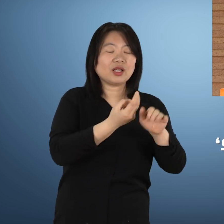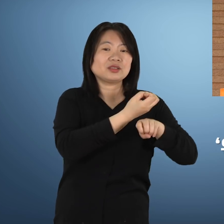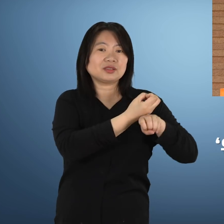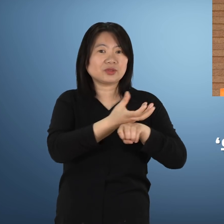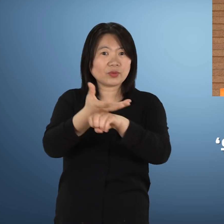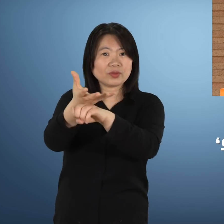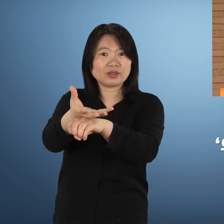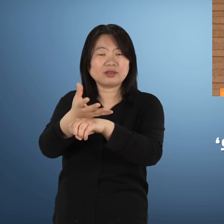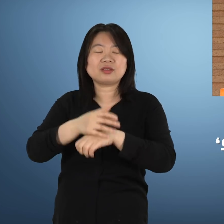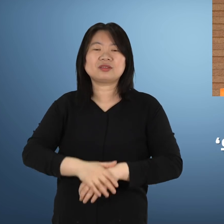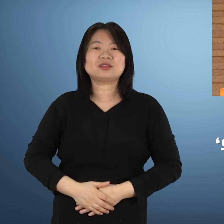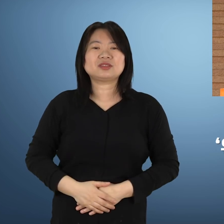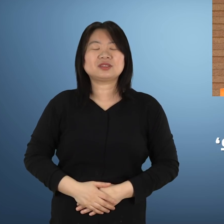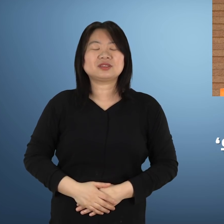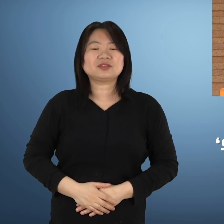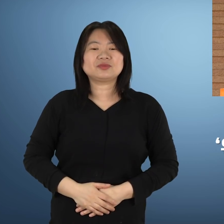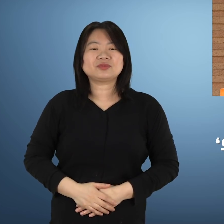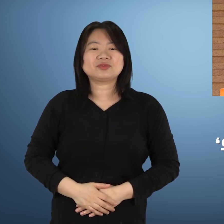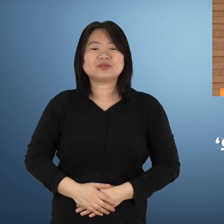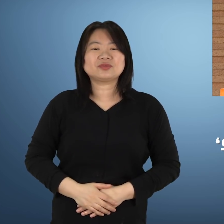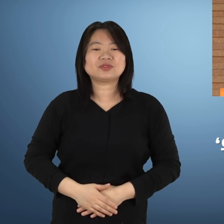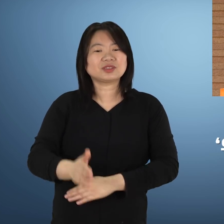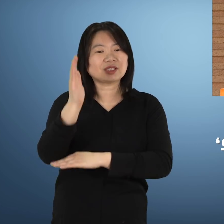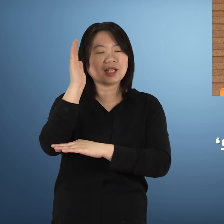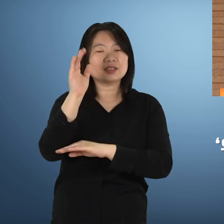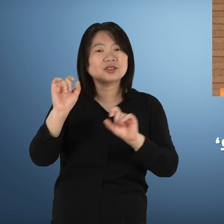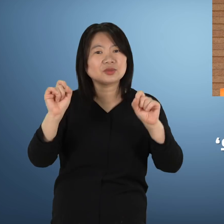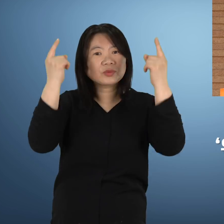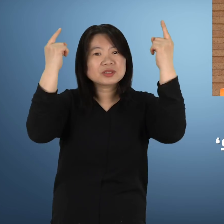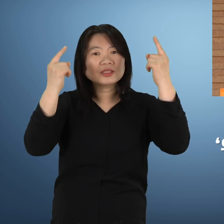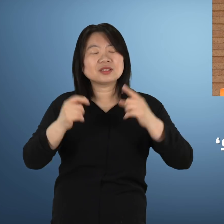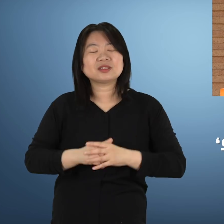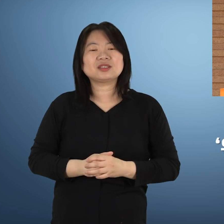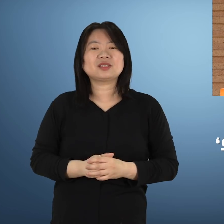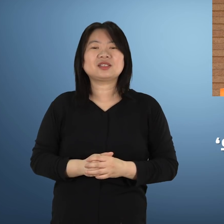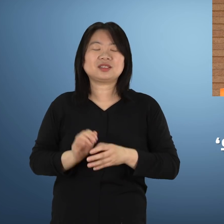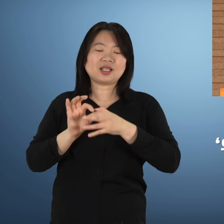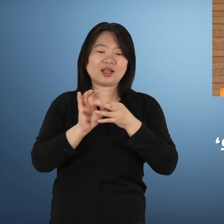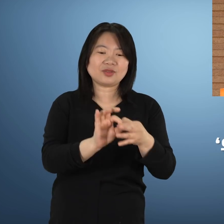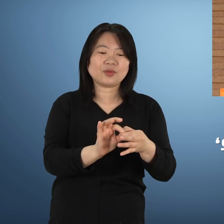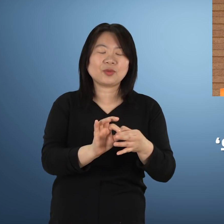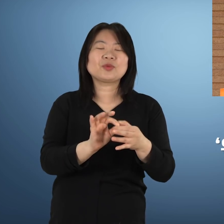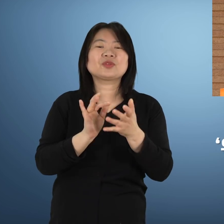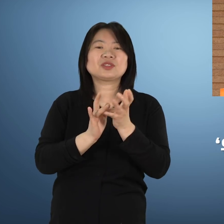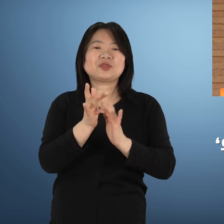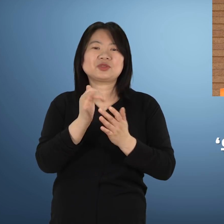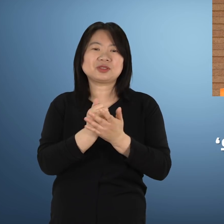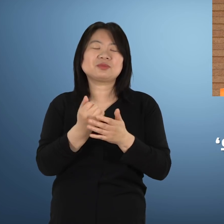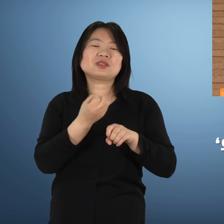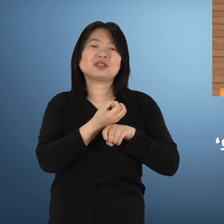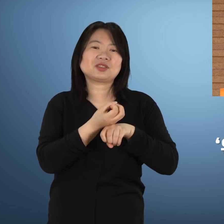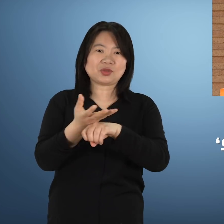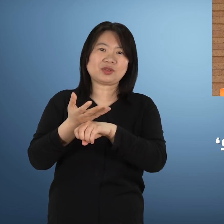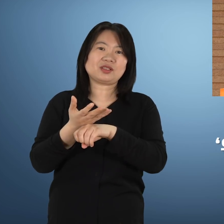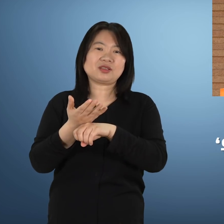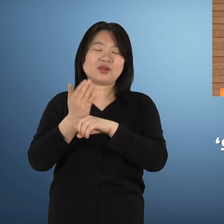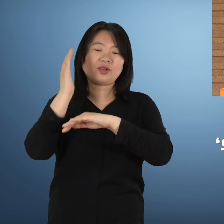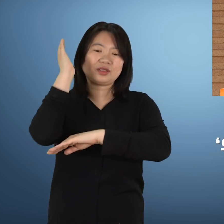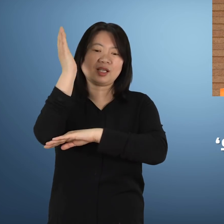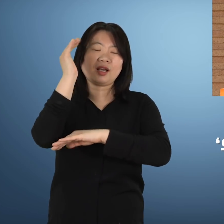전했던 메시지이면서 동시에 이어 예수님이 전했던 메시지이기도